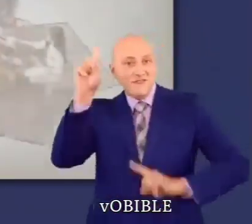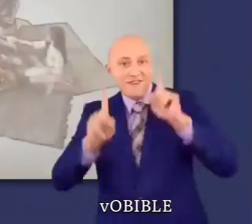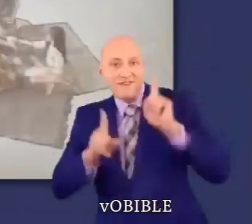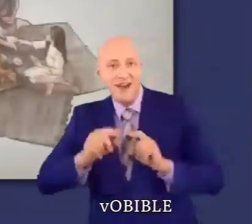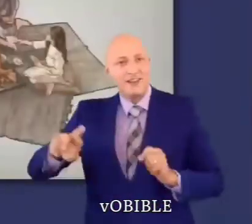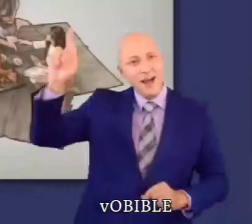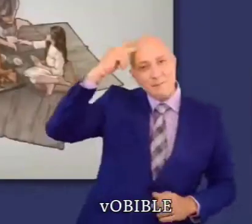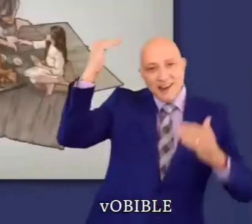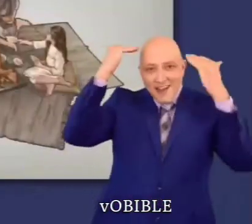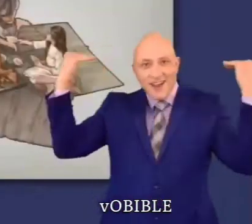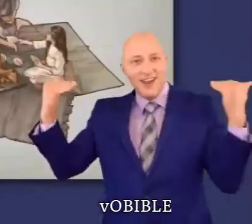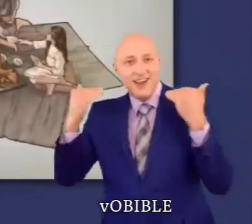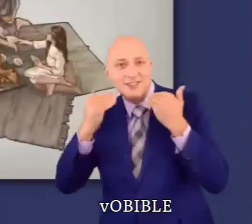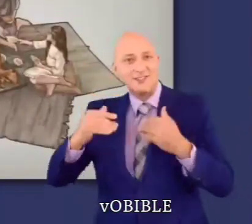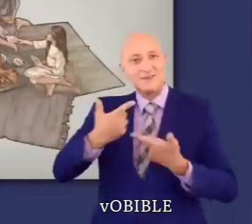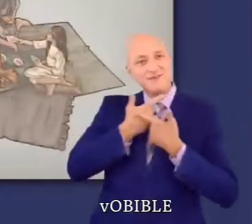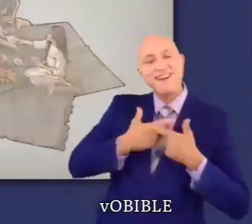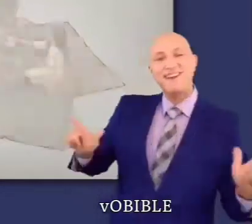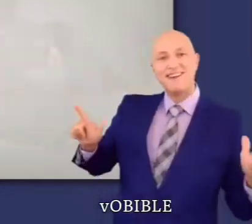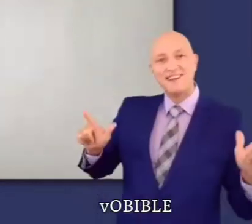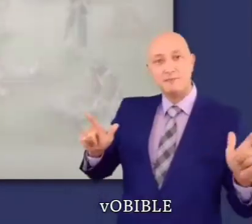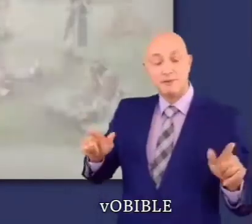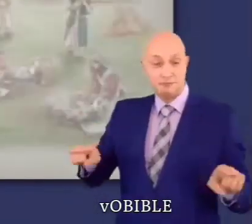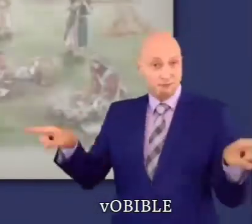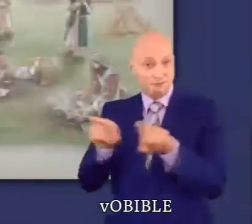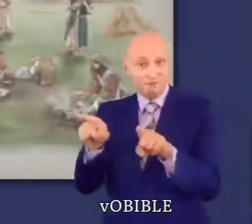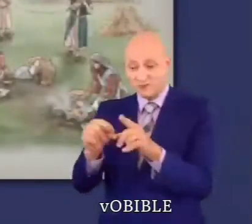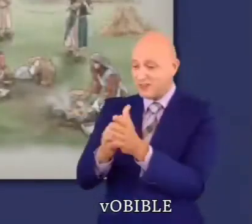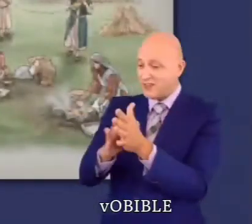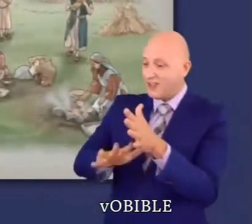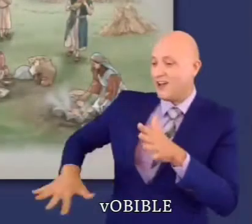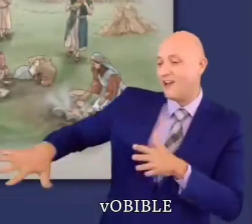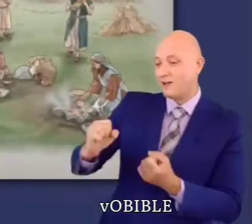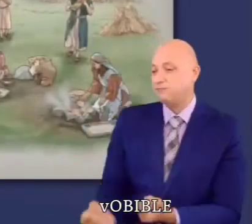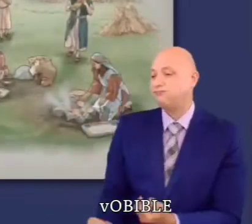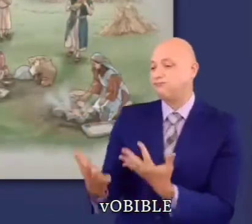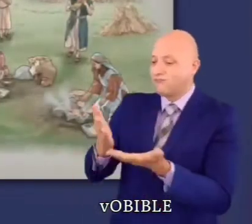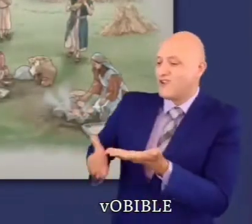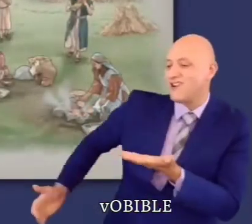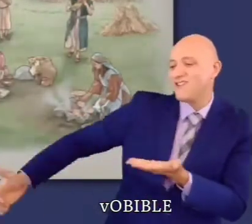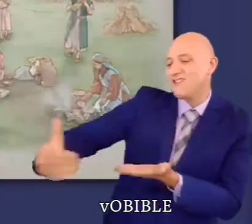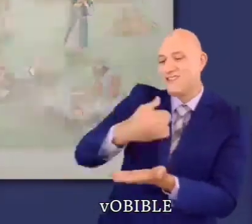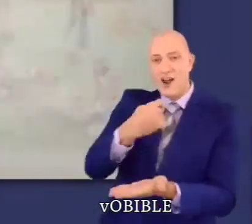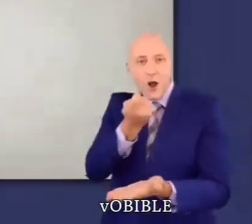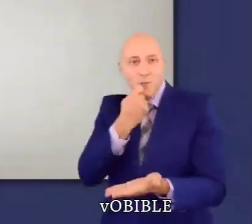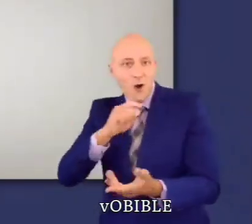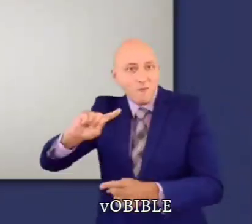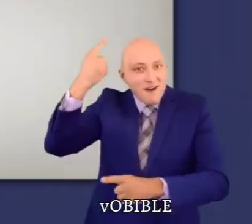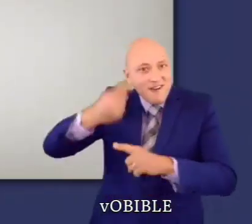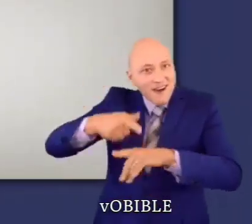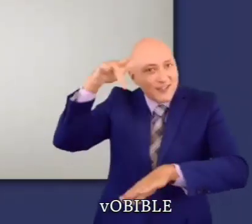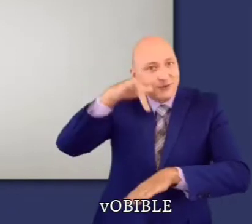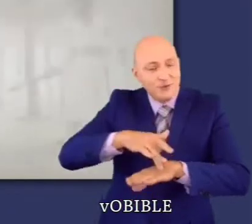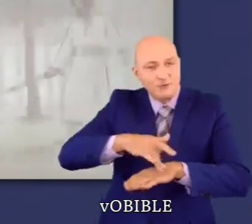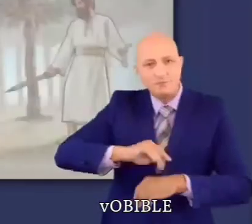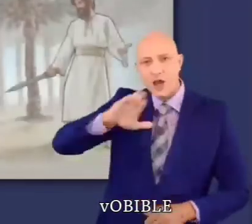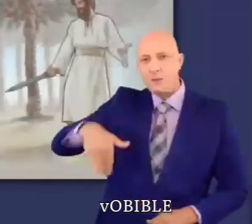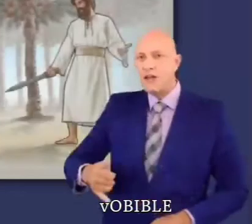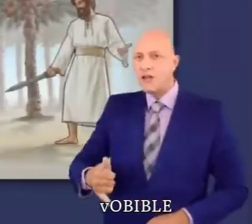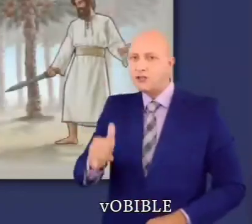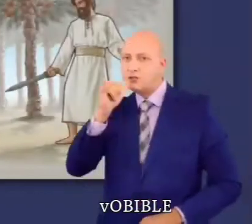Dans les chapitres 3 à 6, grâce à un miracle, Israël traverse le Jourdain à pied sec, alors même que le fleuve est en